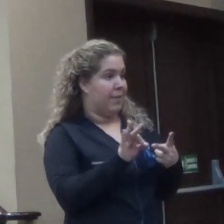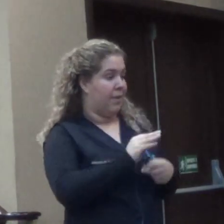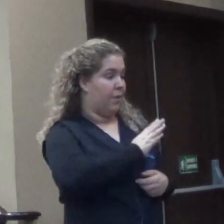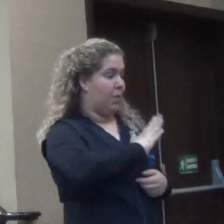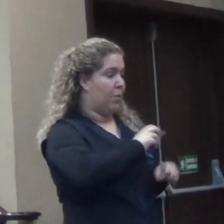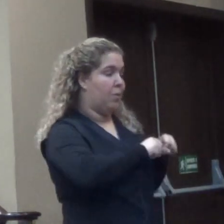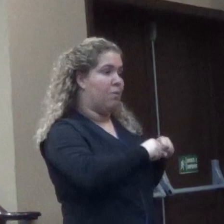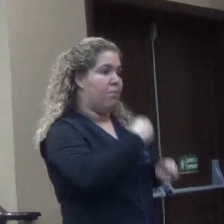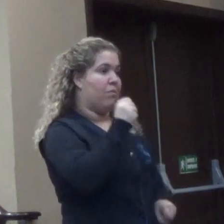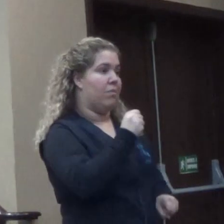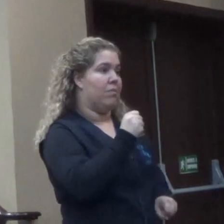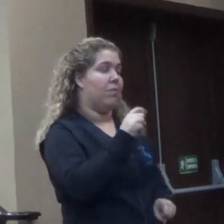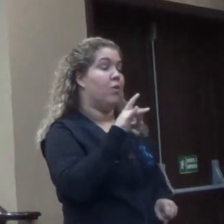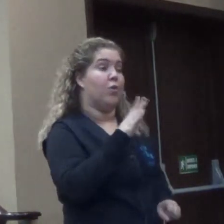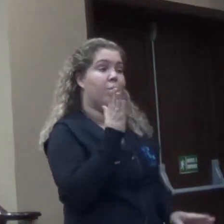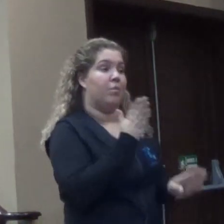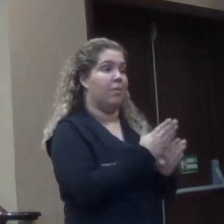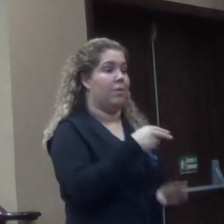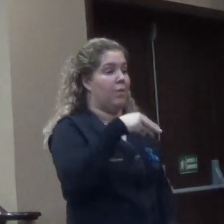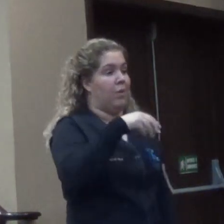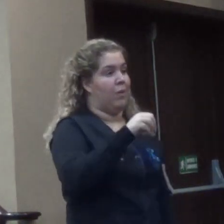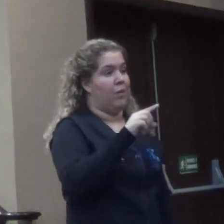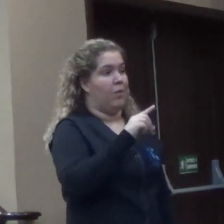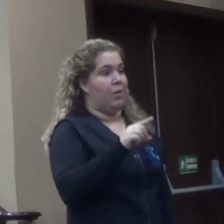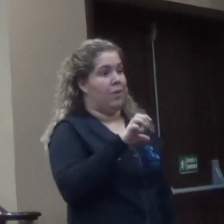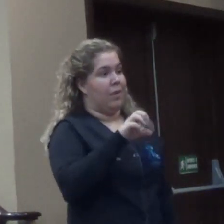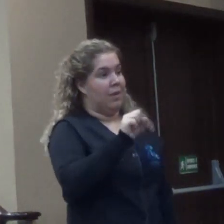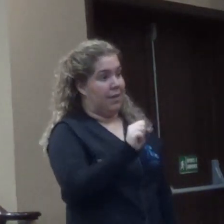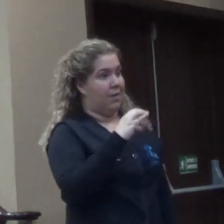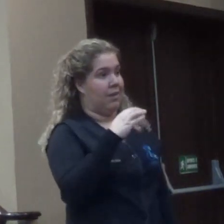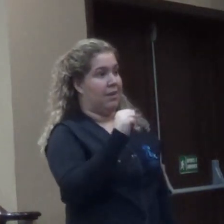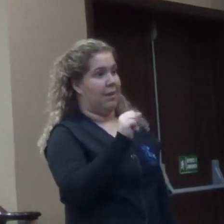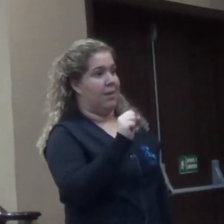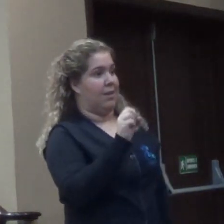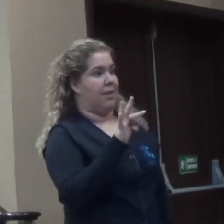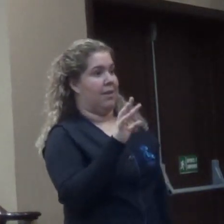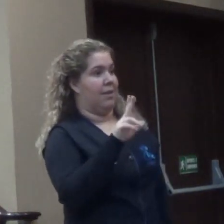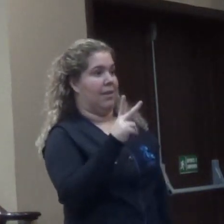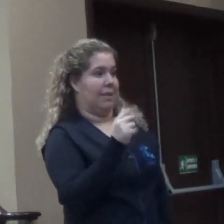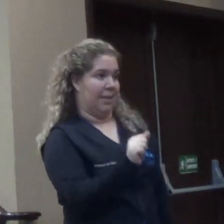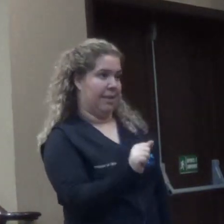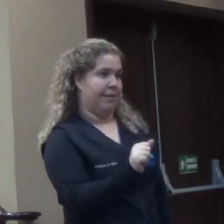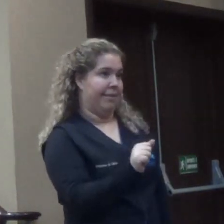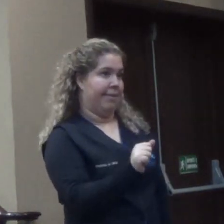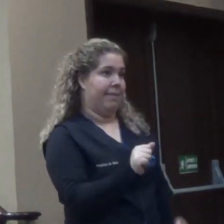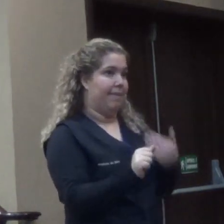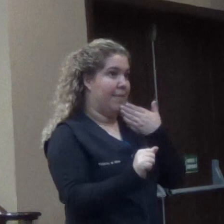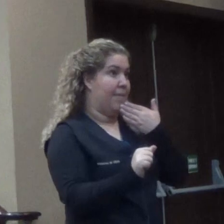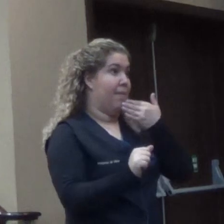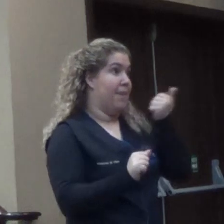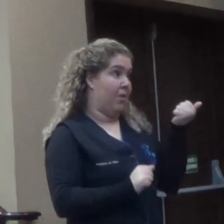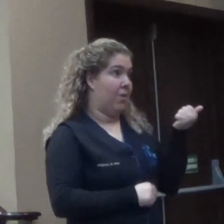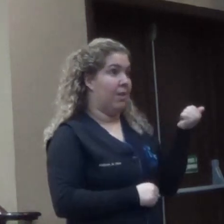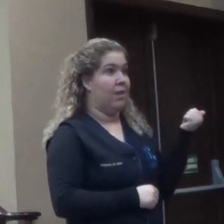comiam nozes e castanhas. E é muito mais gostoso comer nozes e castanhas do que tomar simvastatina.